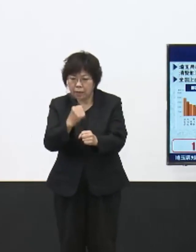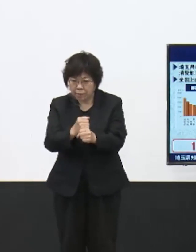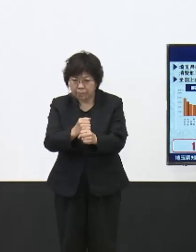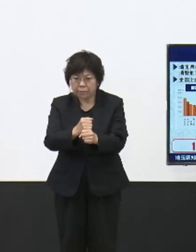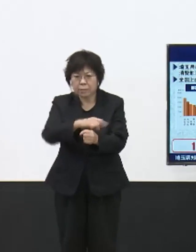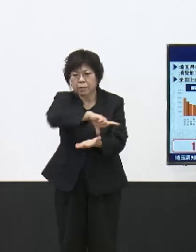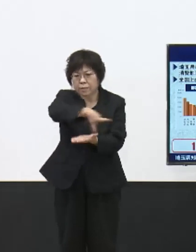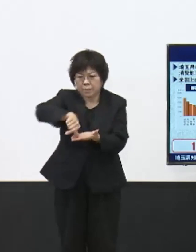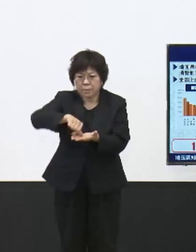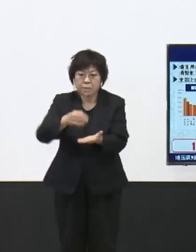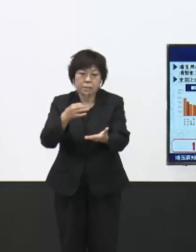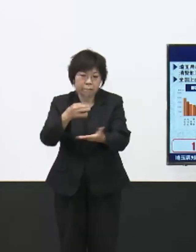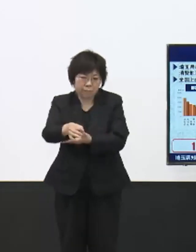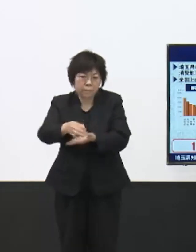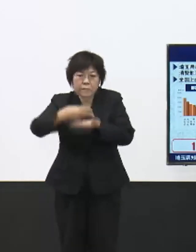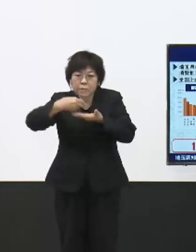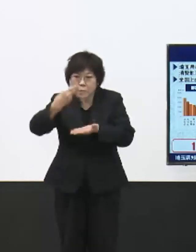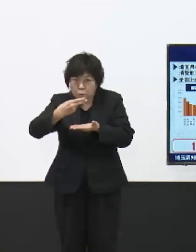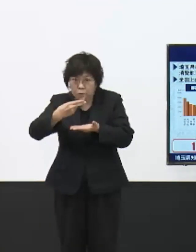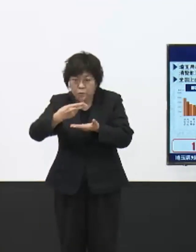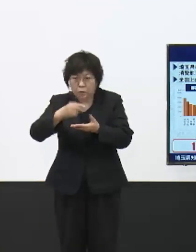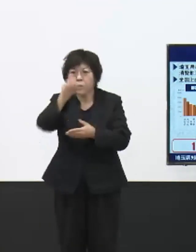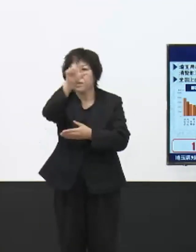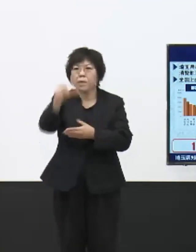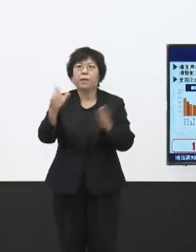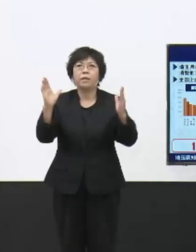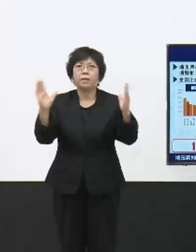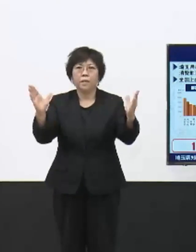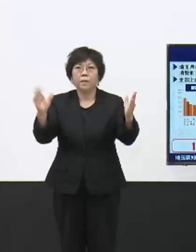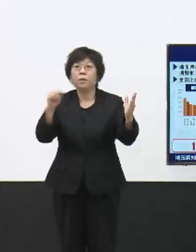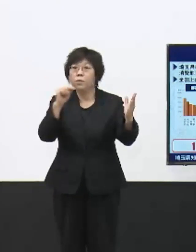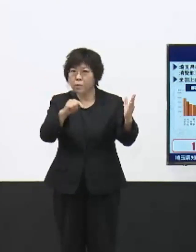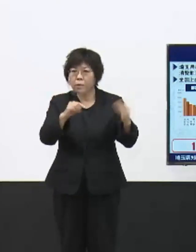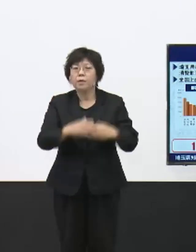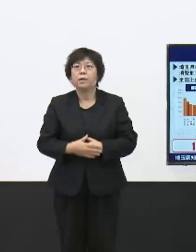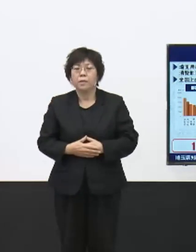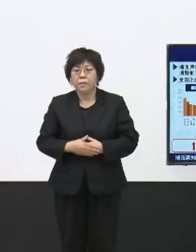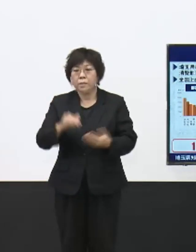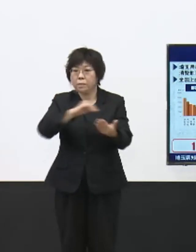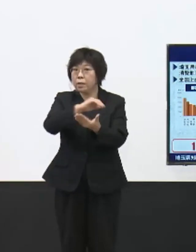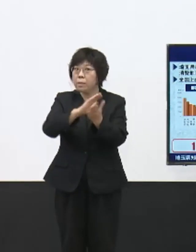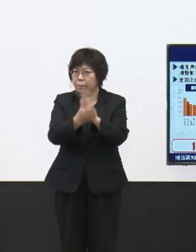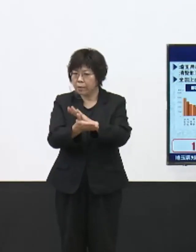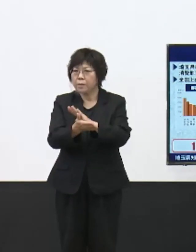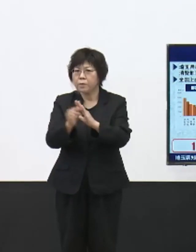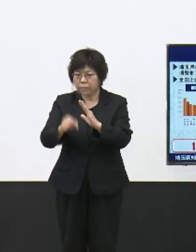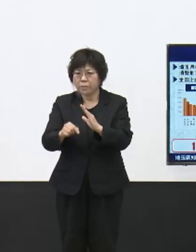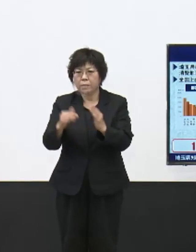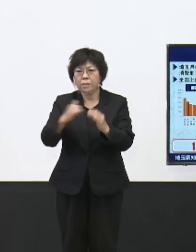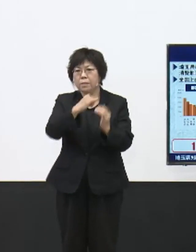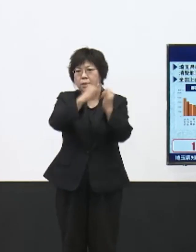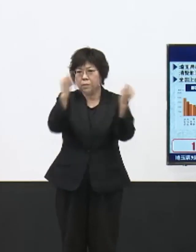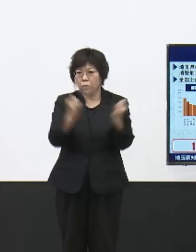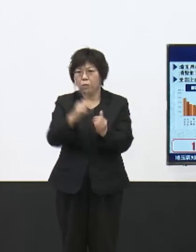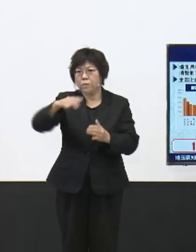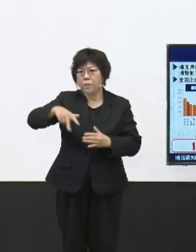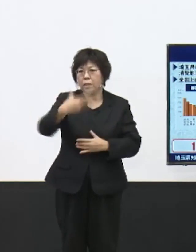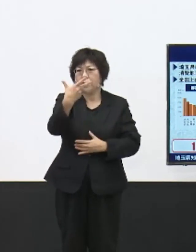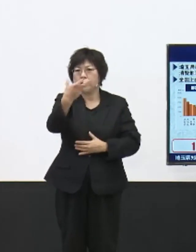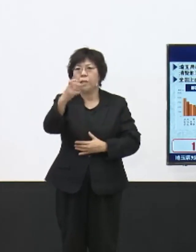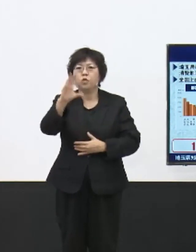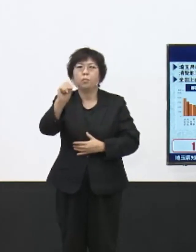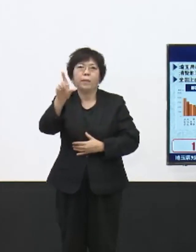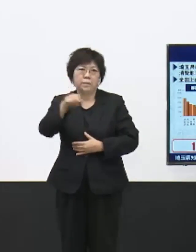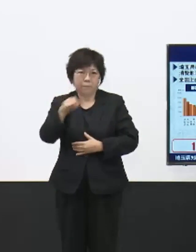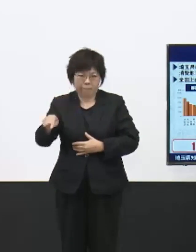玉県は734万の人口を有する消費県でありますけれども、それと同時に